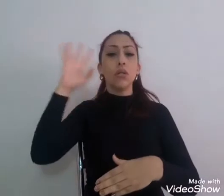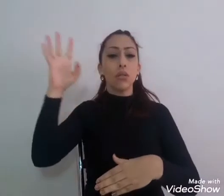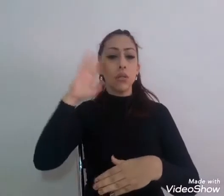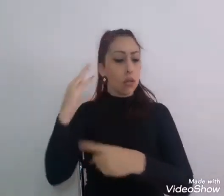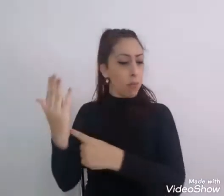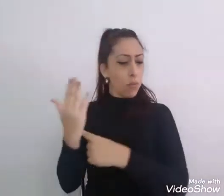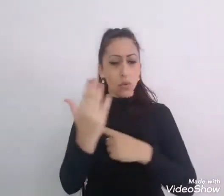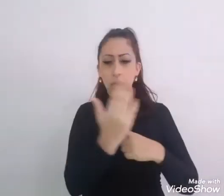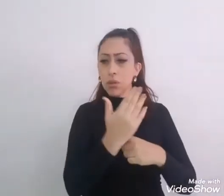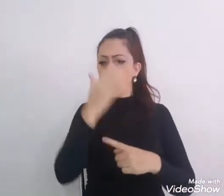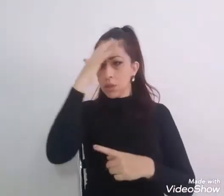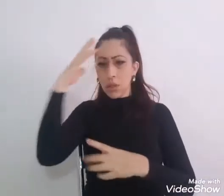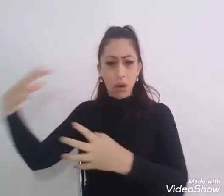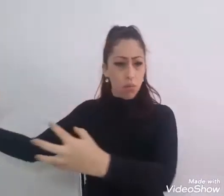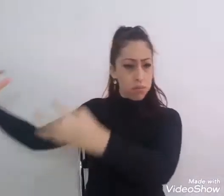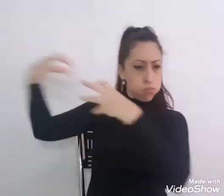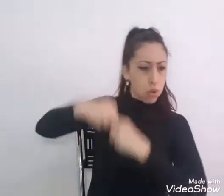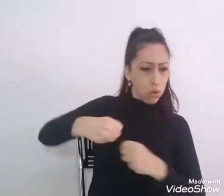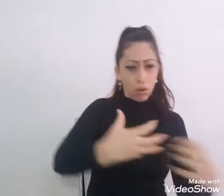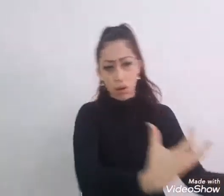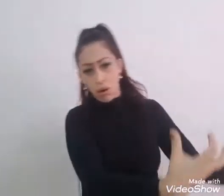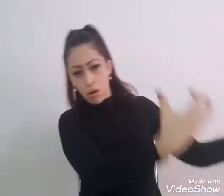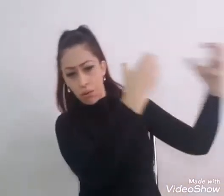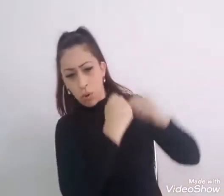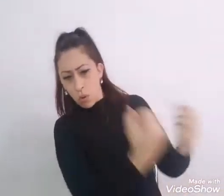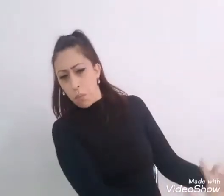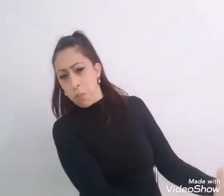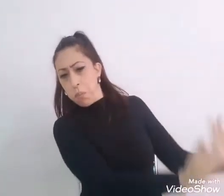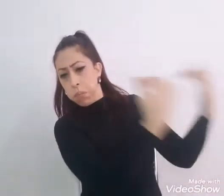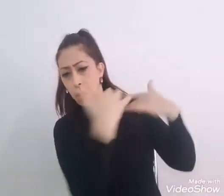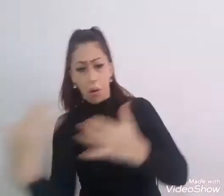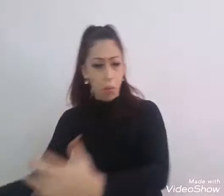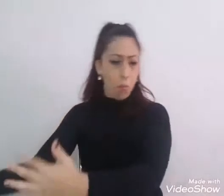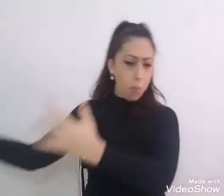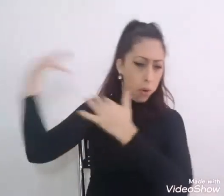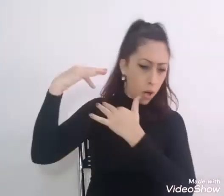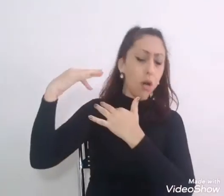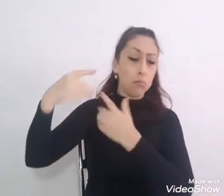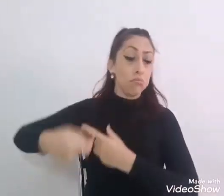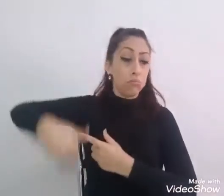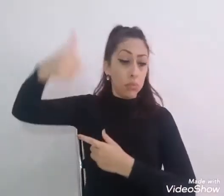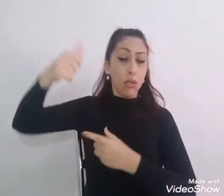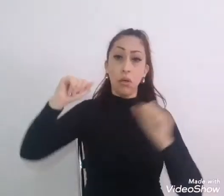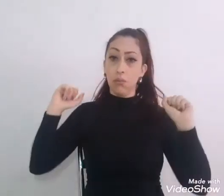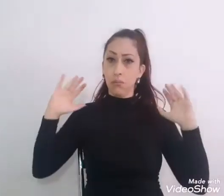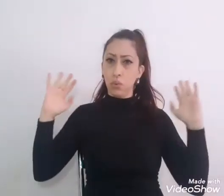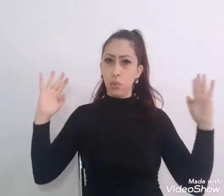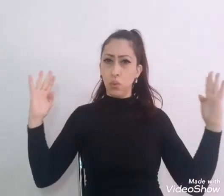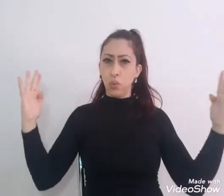de inimigos, de ataques vindos de outras regiões. Eles passam a construir muros e muralhas, né? É muito